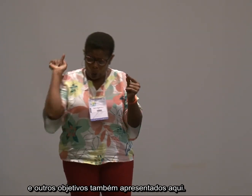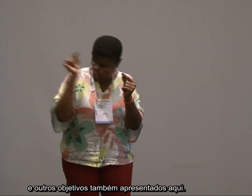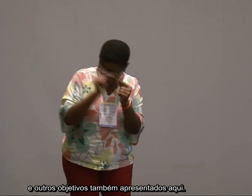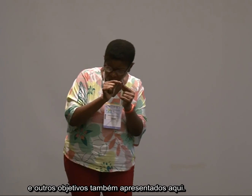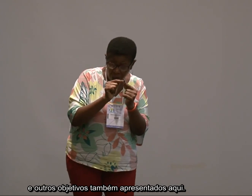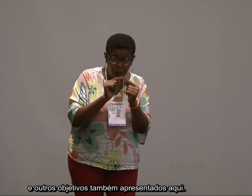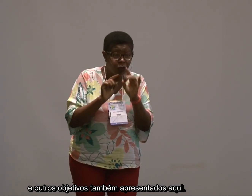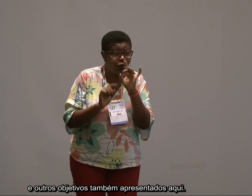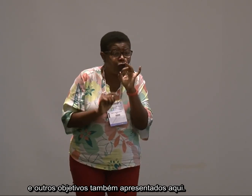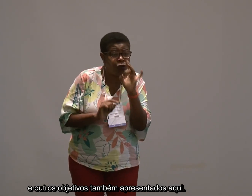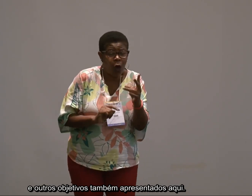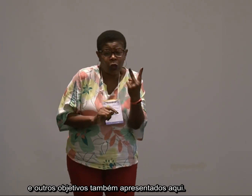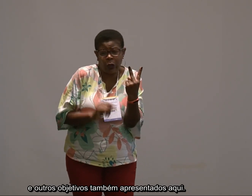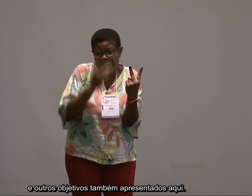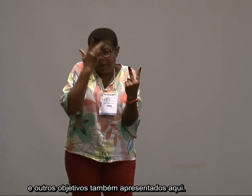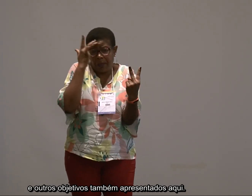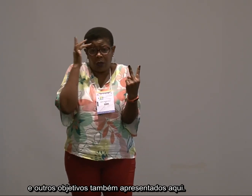objetivos também apresentados aqui